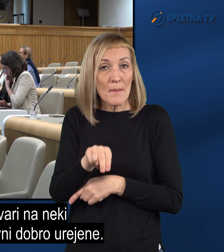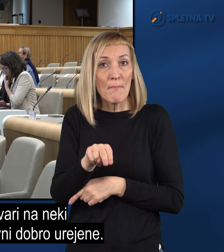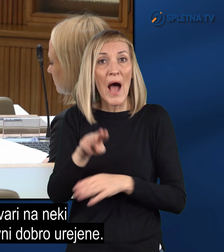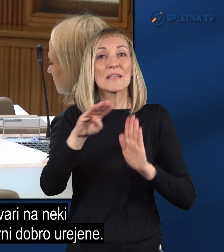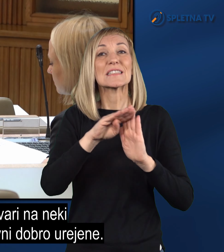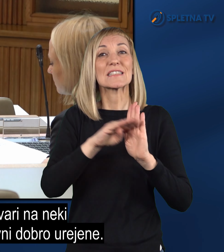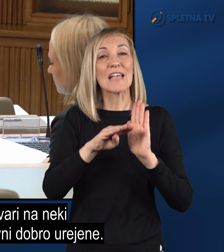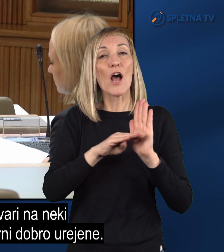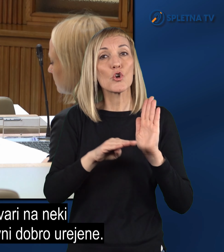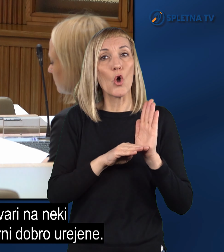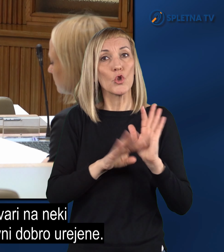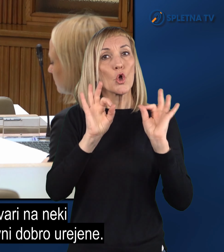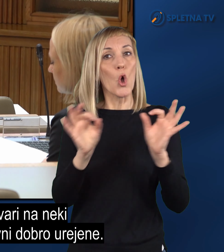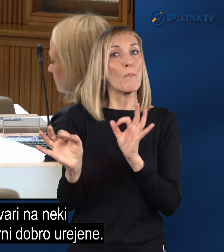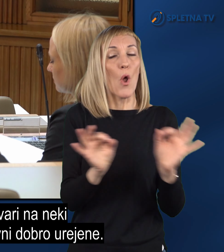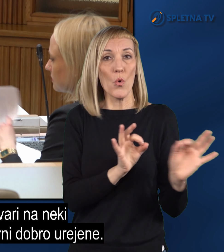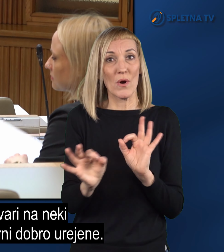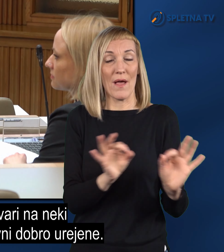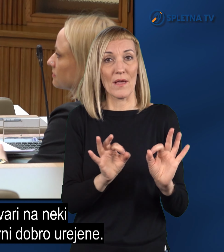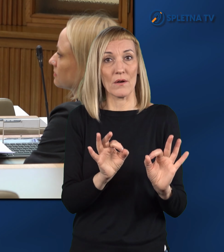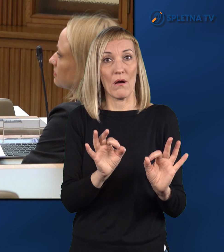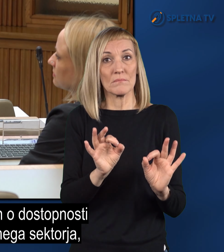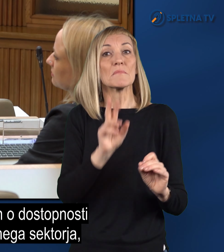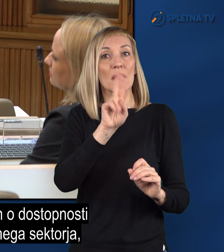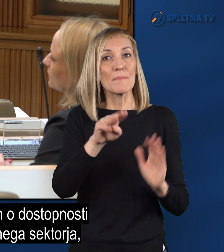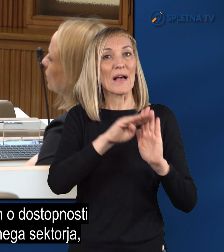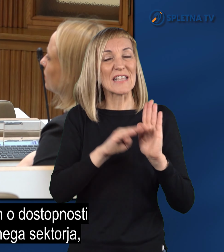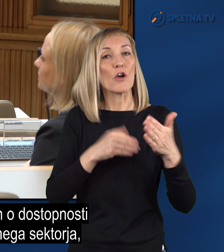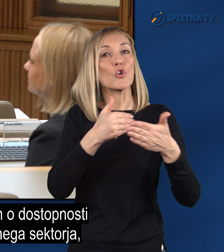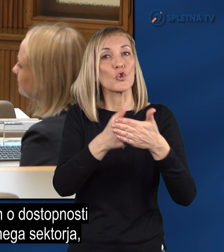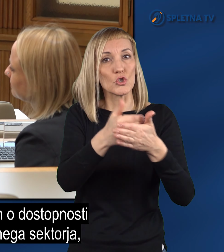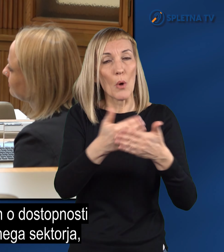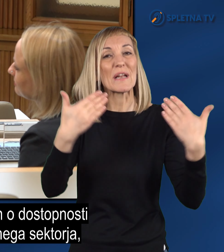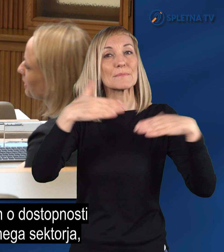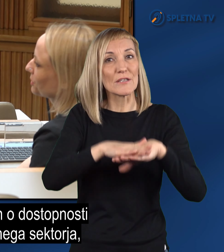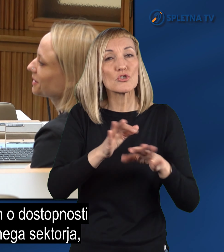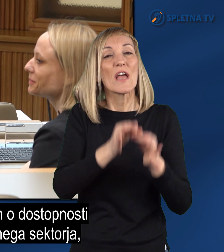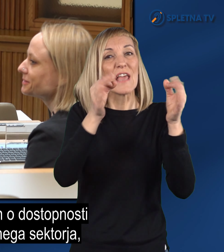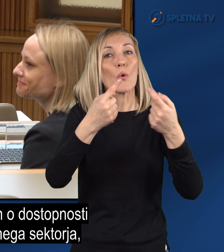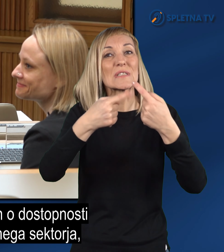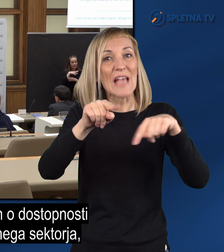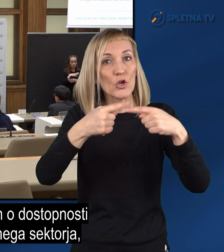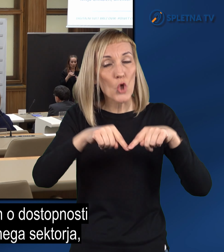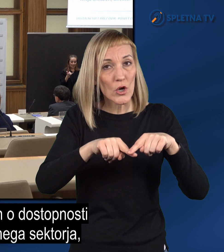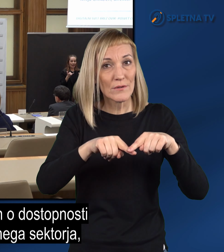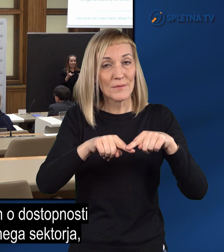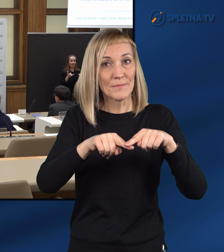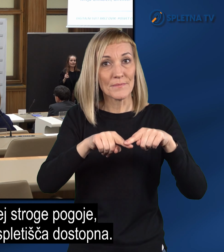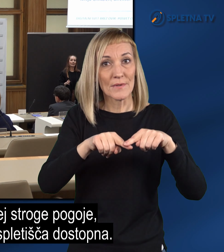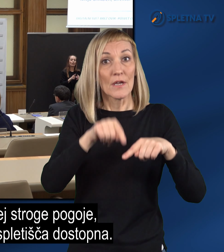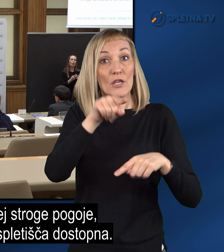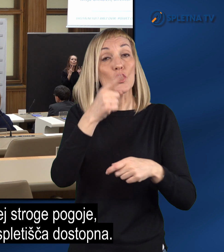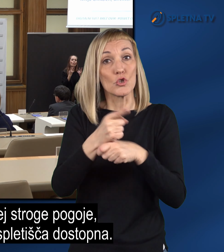neki zakonodajni ravni dobro urejene. Imamo recimo Zakon o dostopnosti spletišč javnega sektorja,